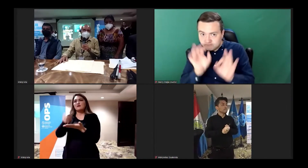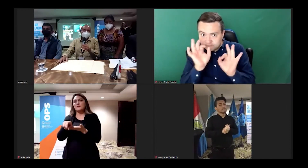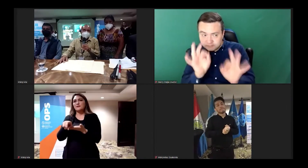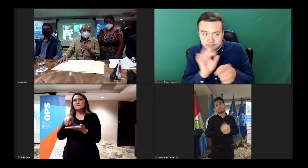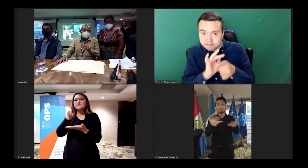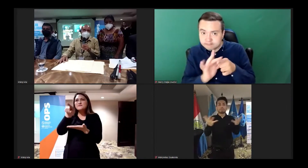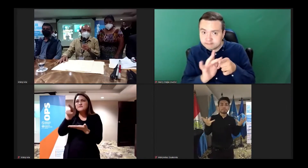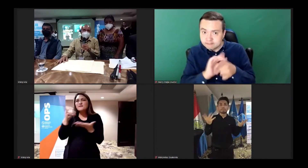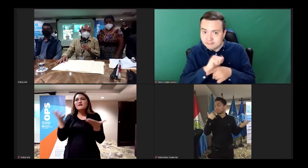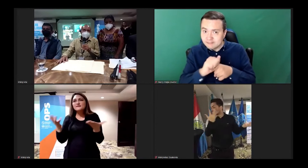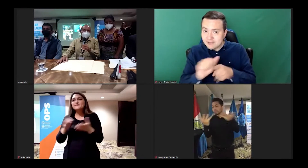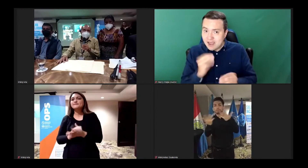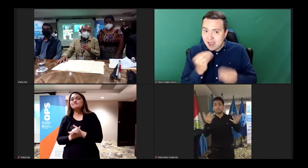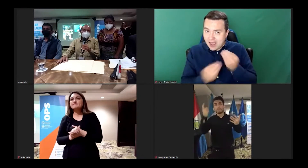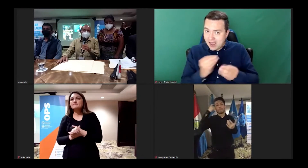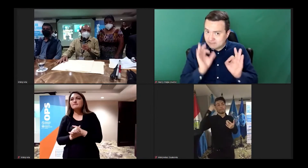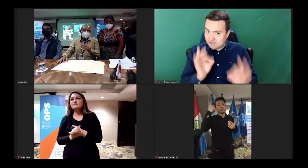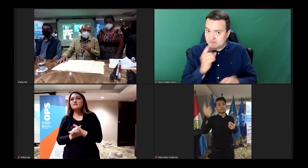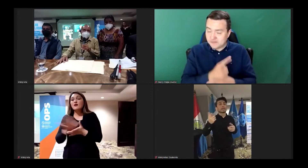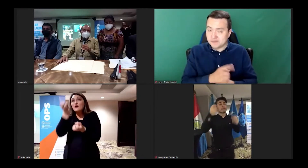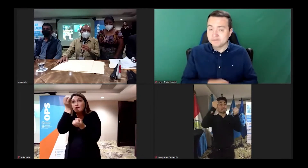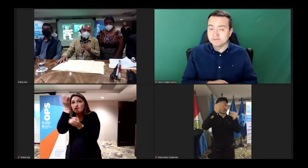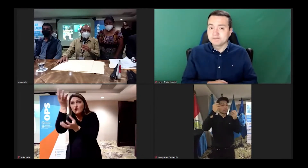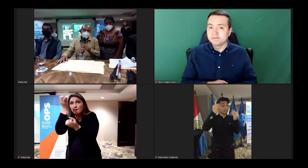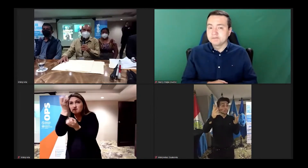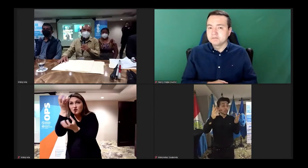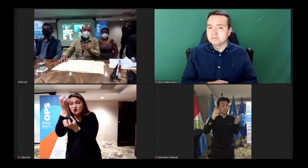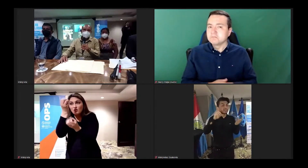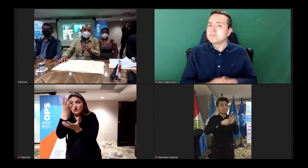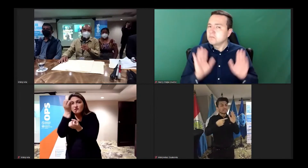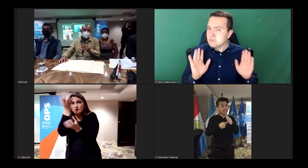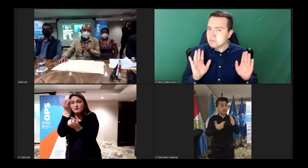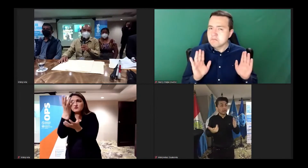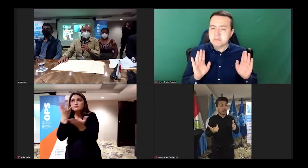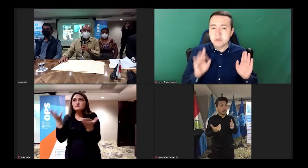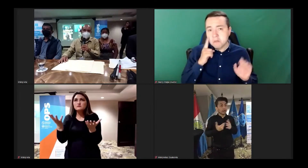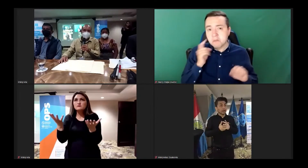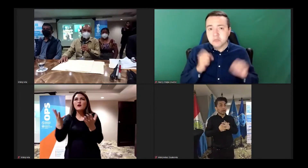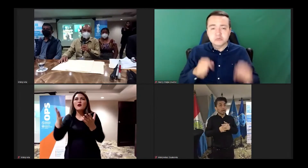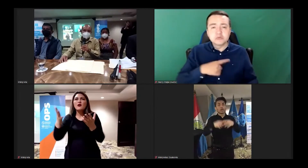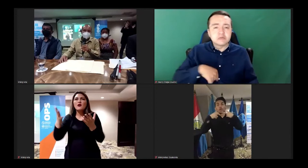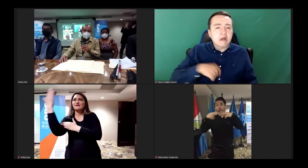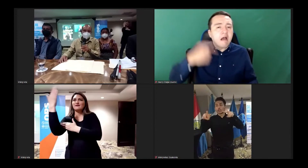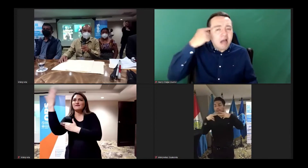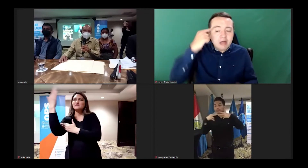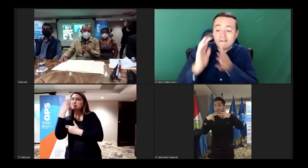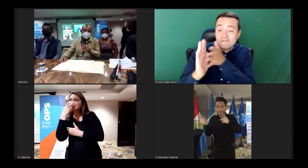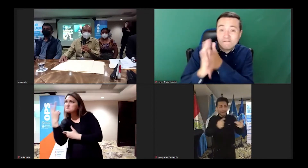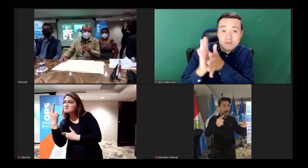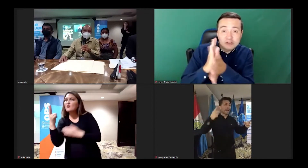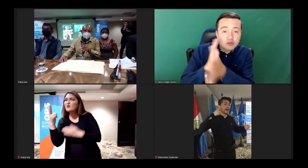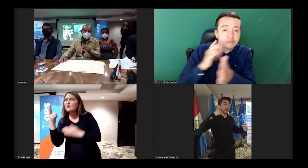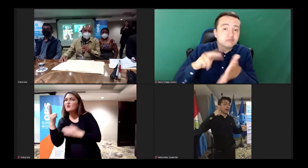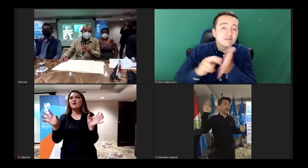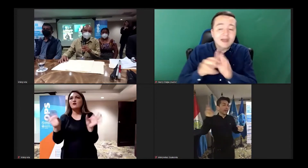Superficialmente podríamos pensar que la información es en sí las noticias que pasa la radio,